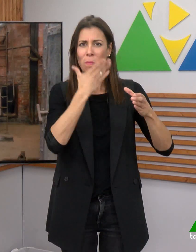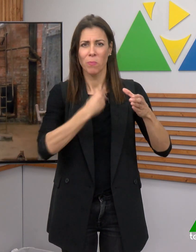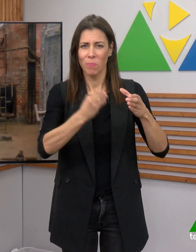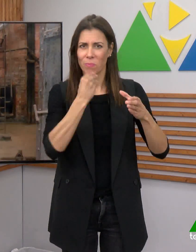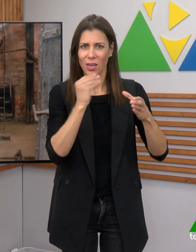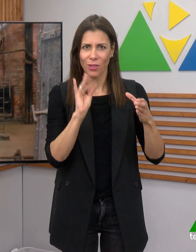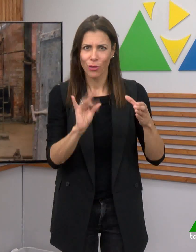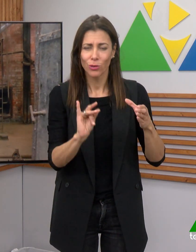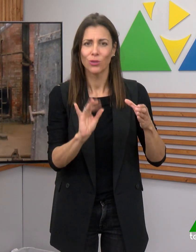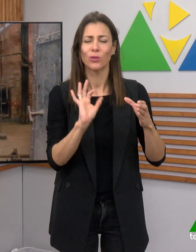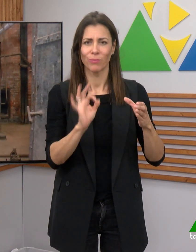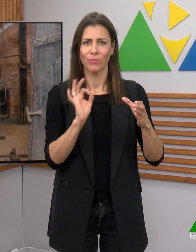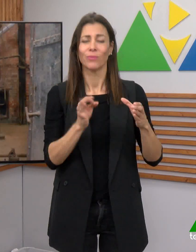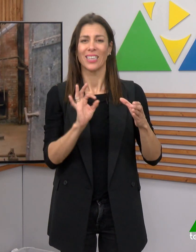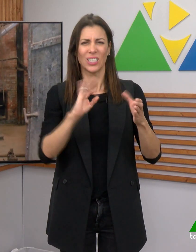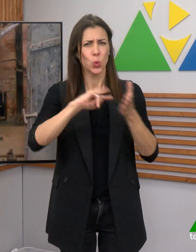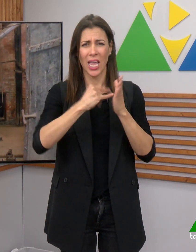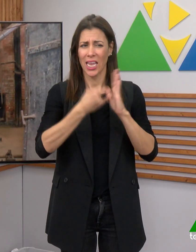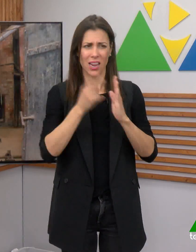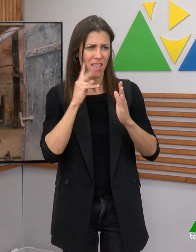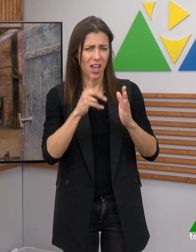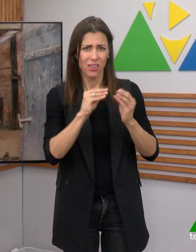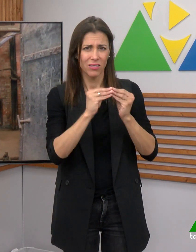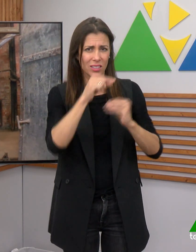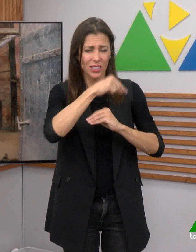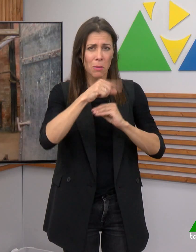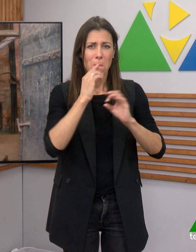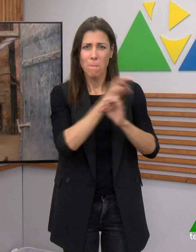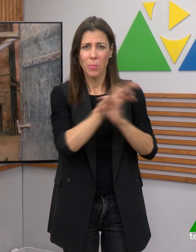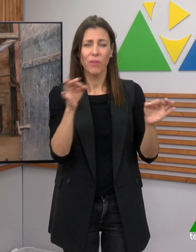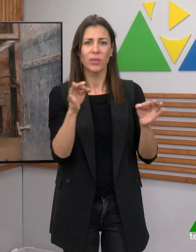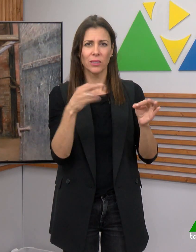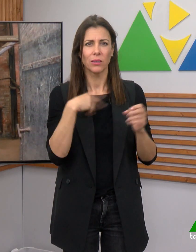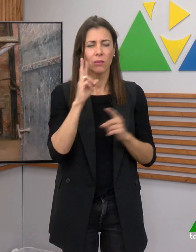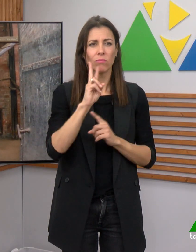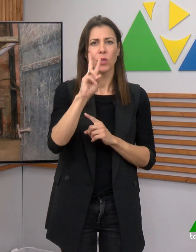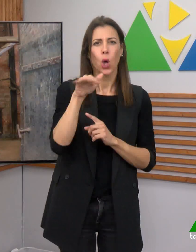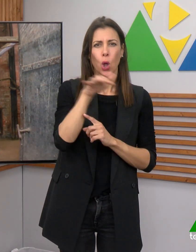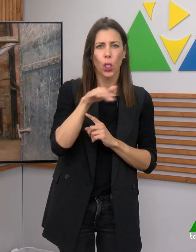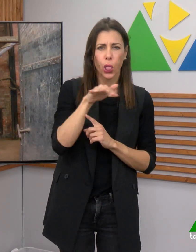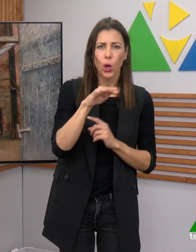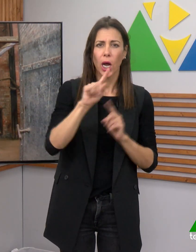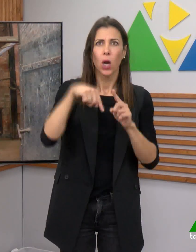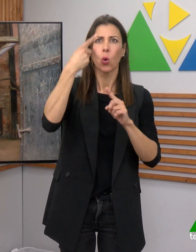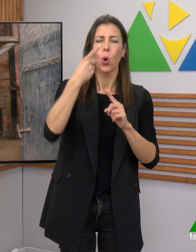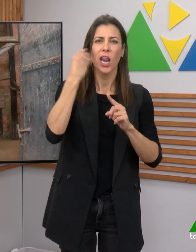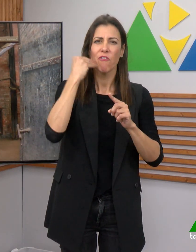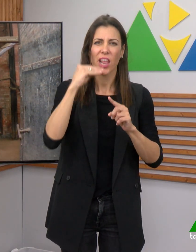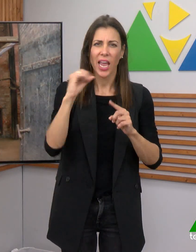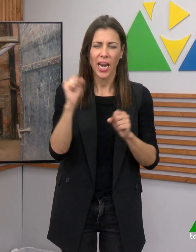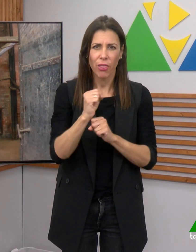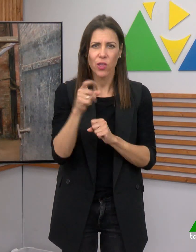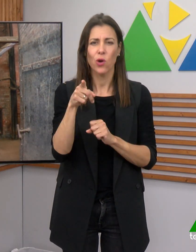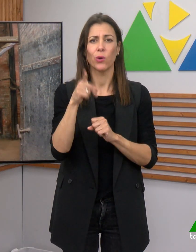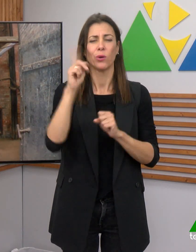también un bloque lleva su ingeniería perfecta, con perfectamente. Sus ventanas arriba, sus zonas de refrigeración. La verdad es que tiene zonas esto